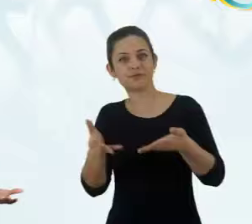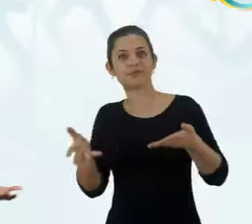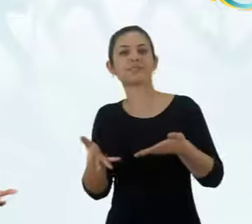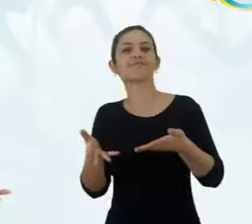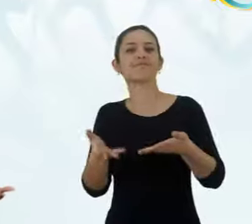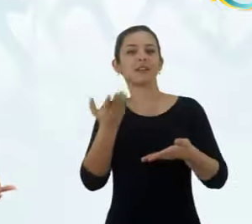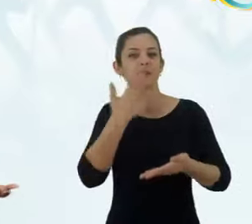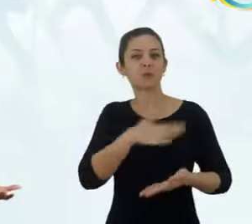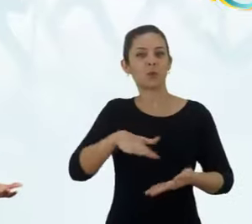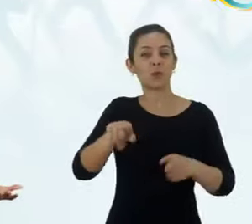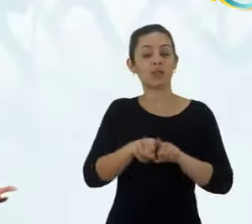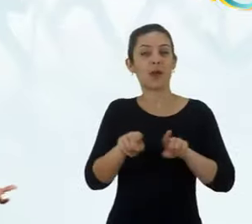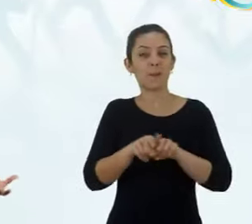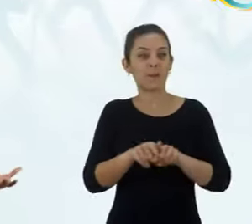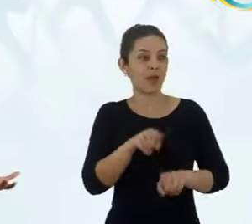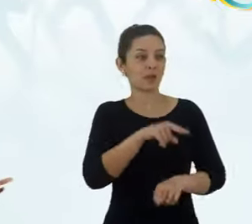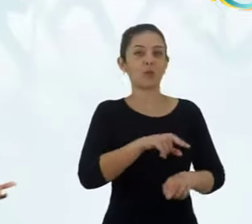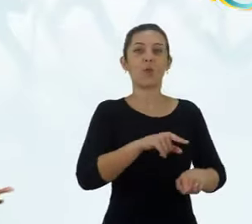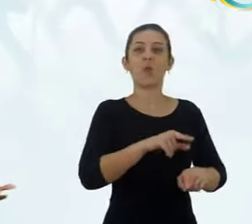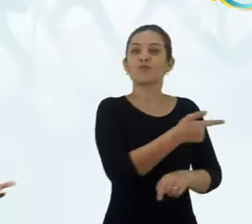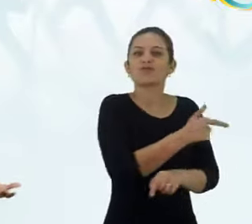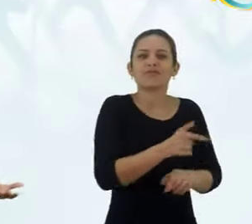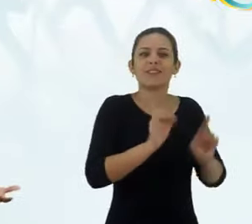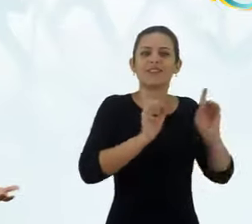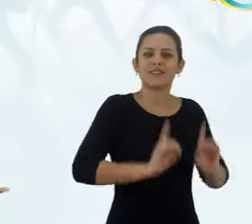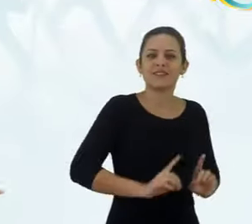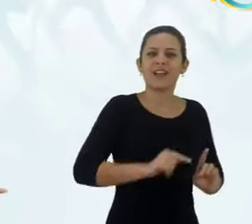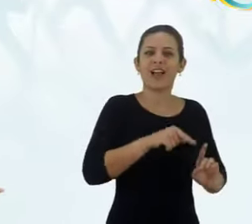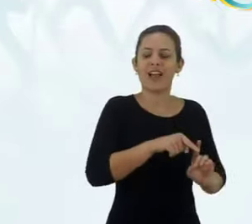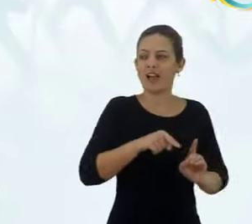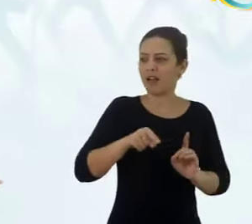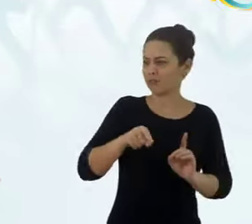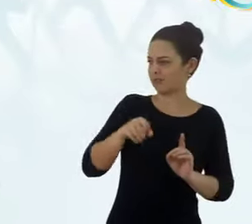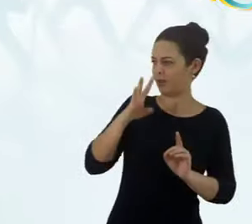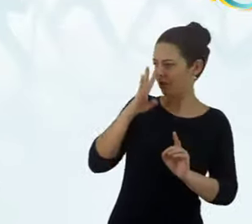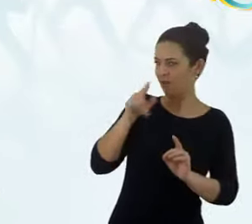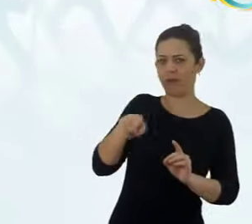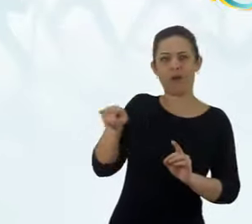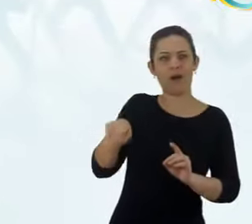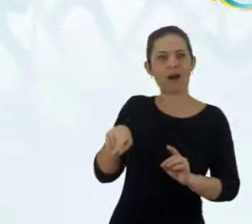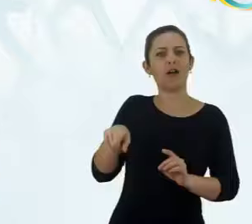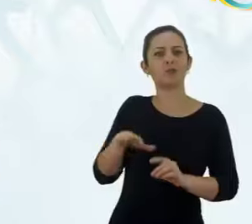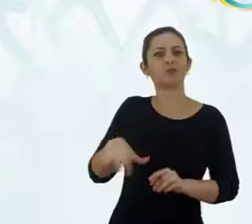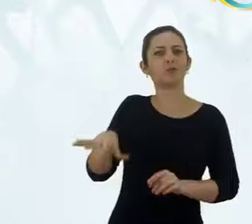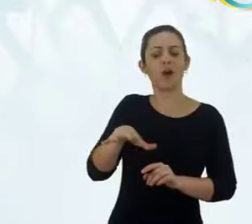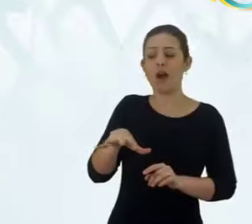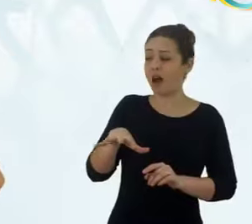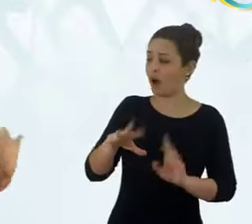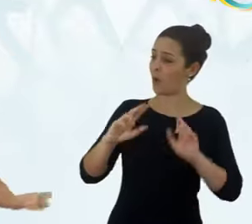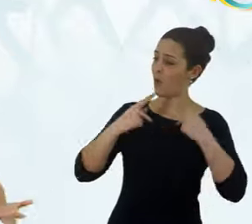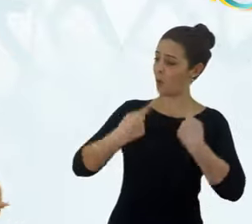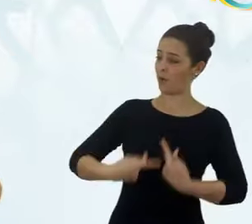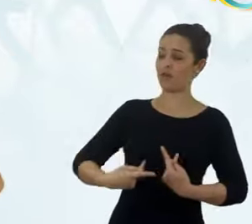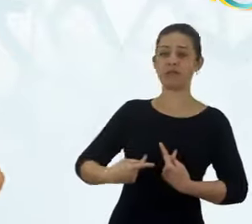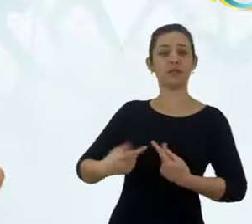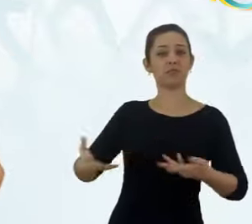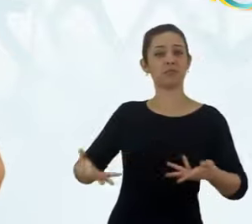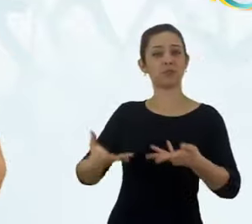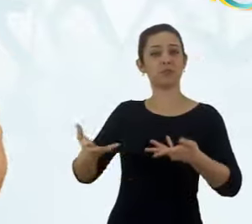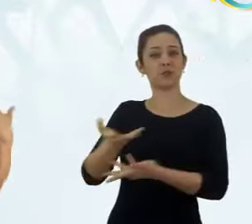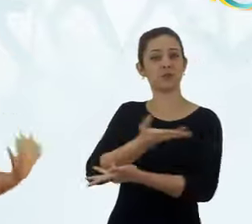motivação vinda das outras crianças, e os sem deficiência acabam tendo esse lado de valor